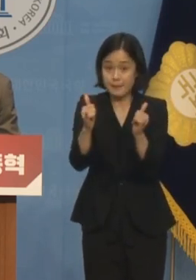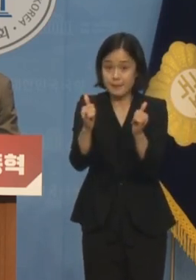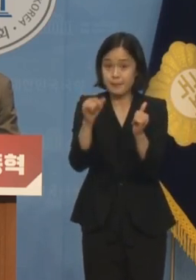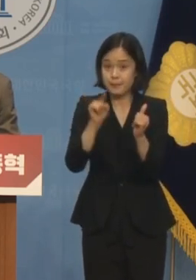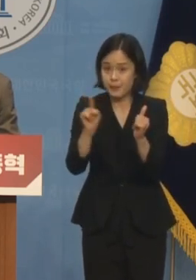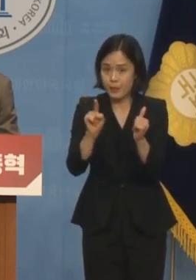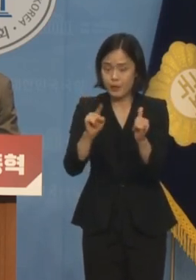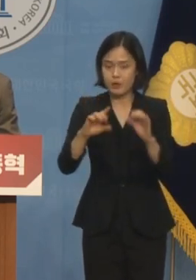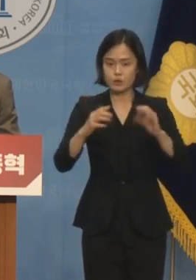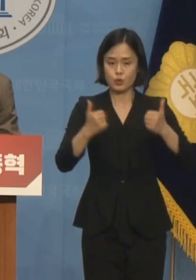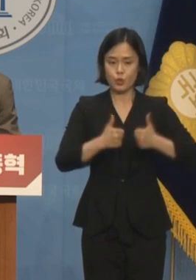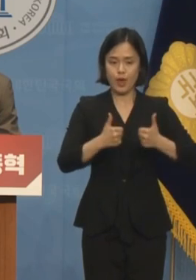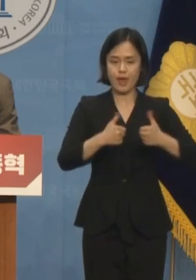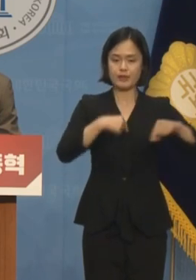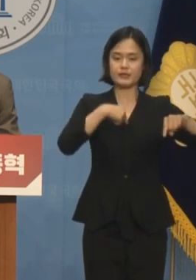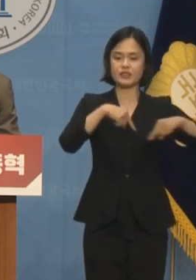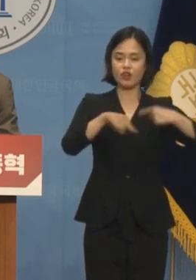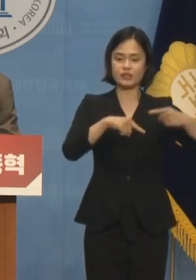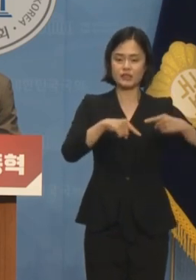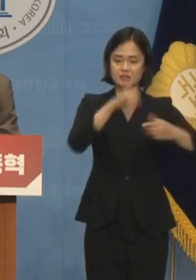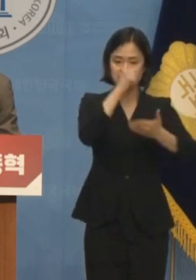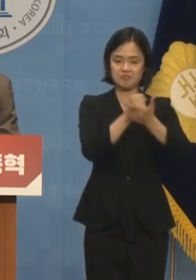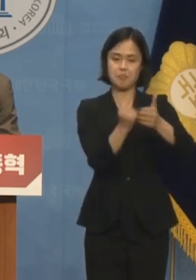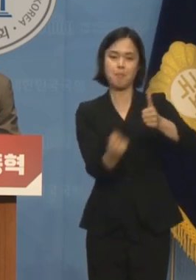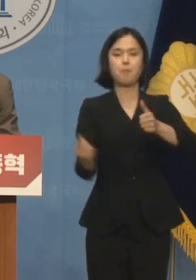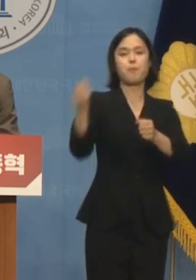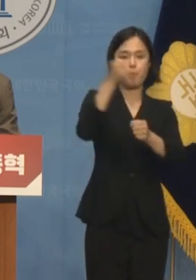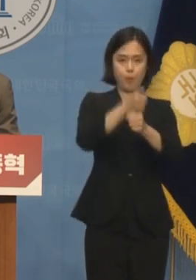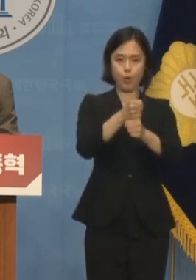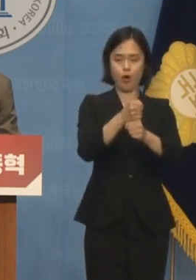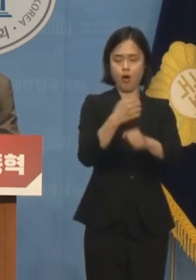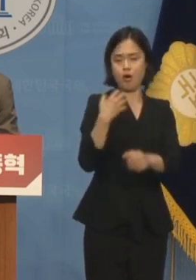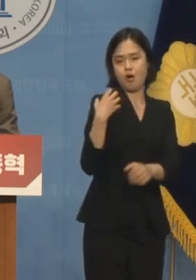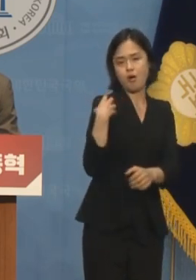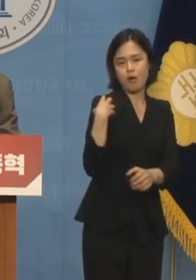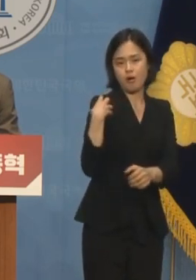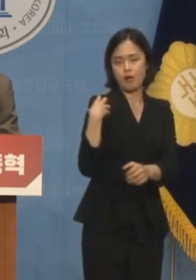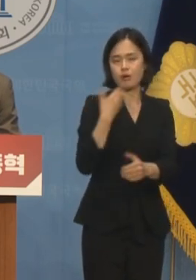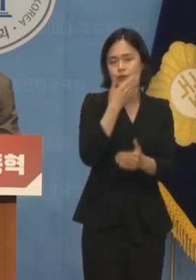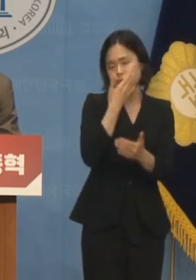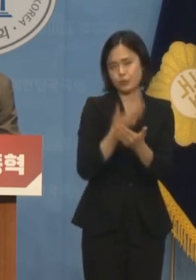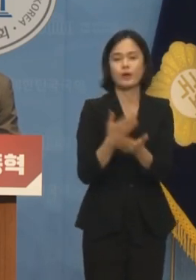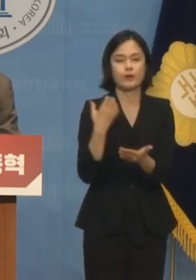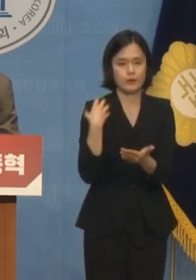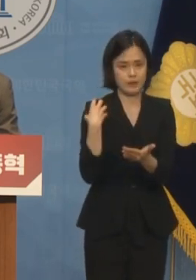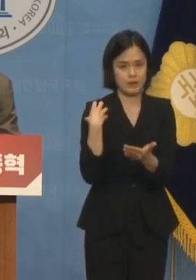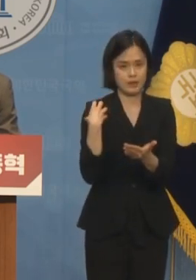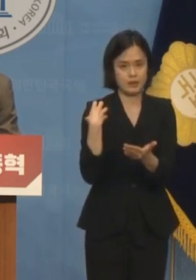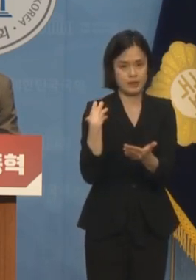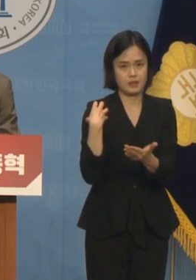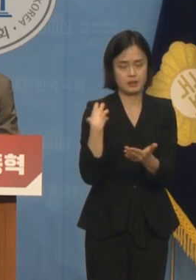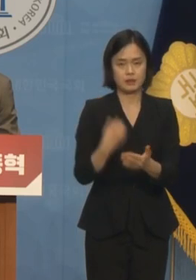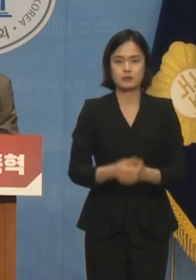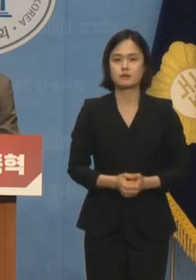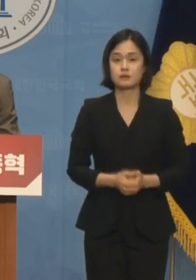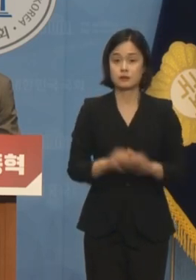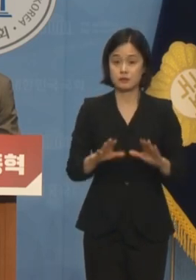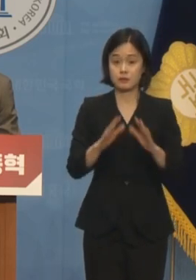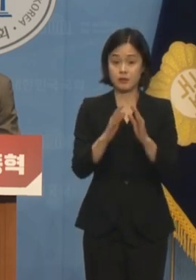정치 복원이라는 힘든 숙제를 떠안게 될 것입니다. 대한민국이 처한 위기를